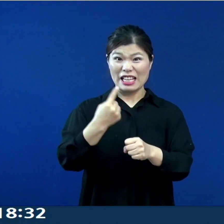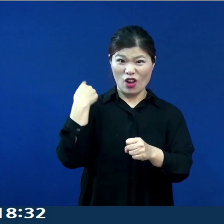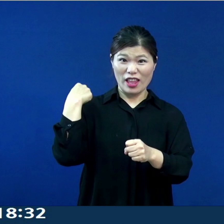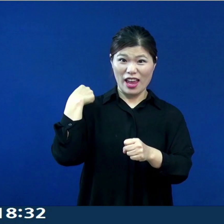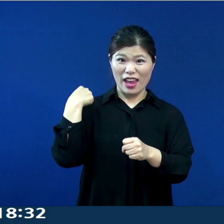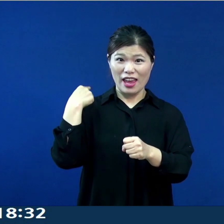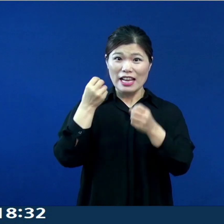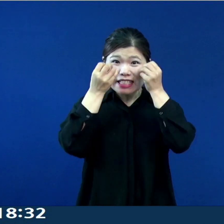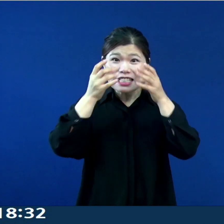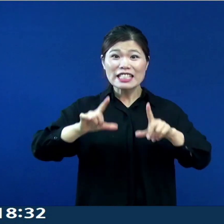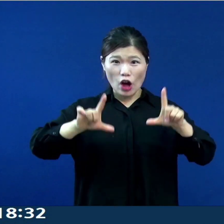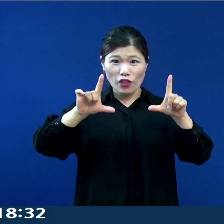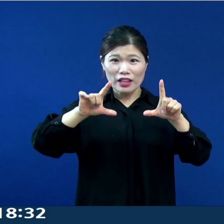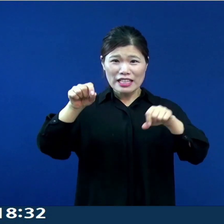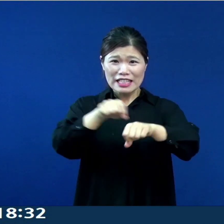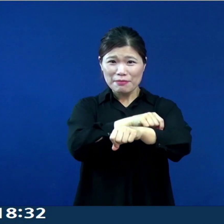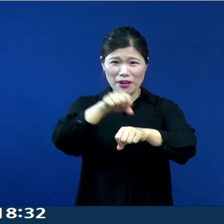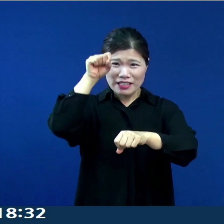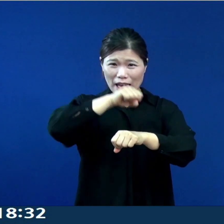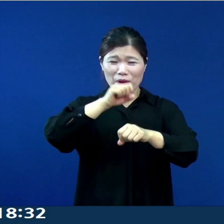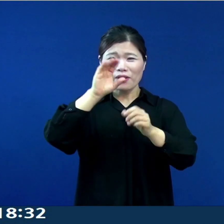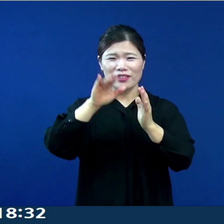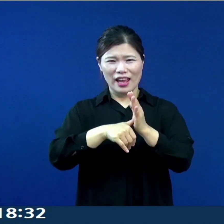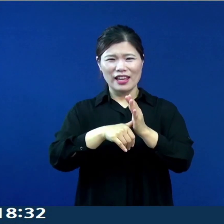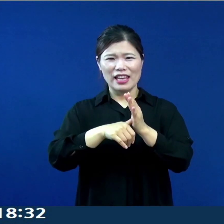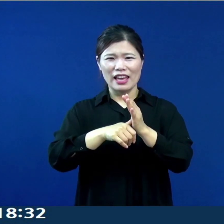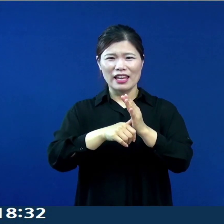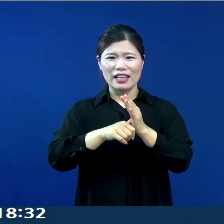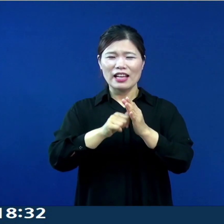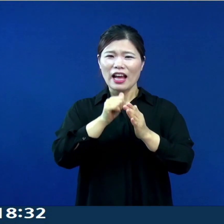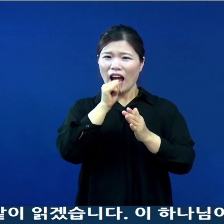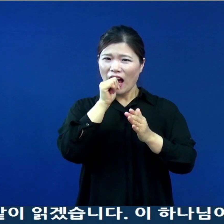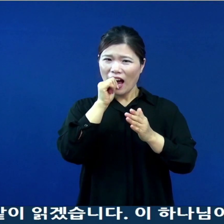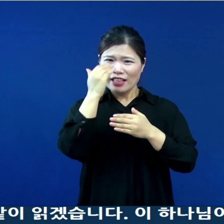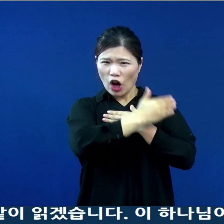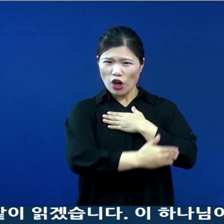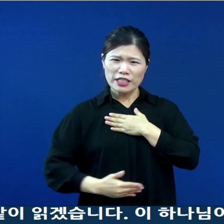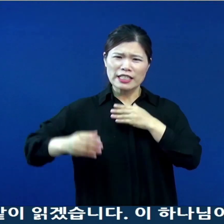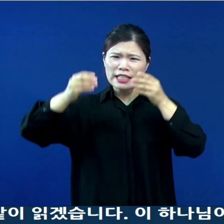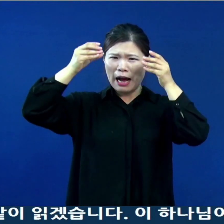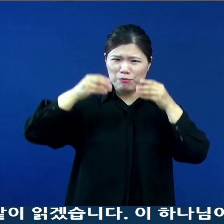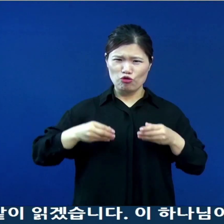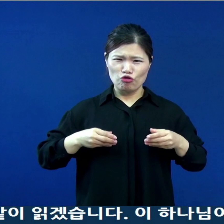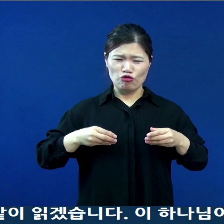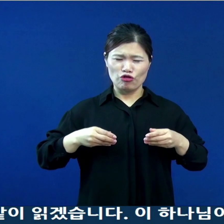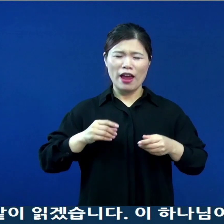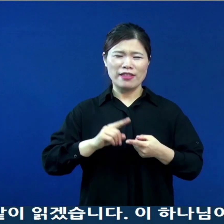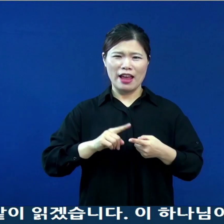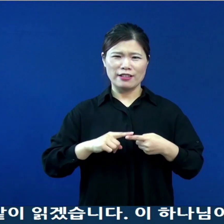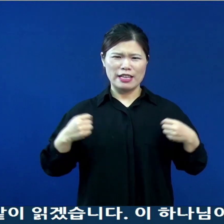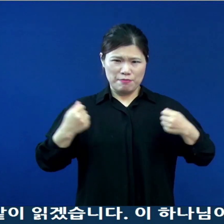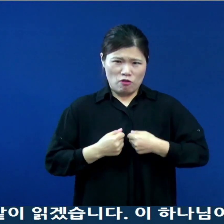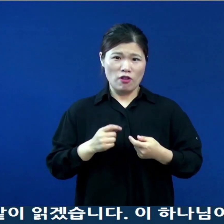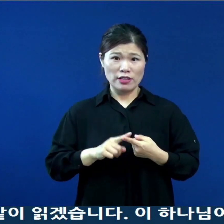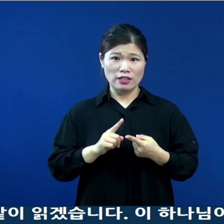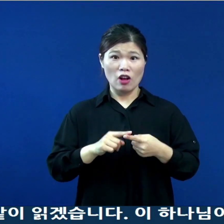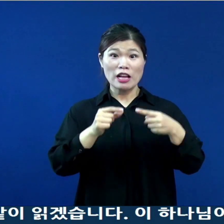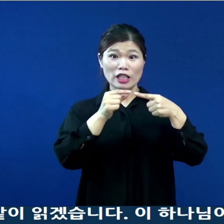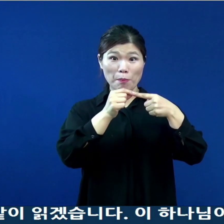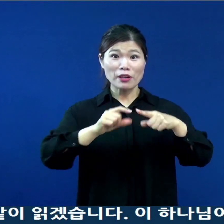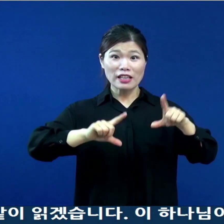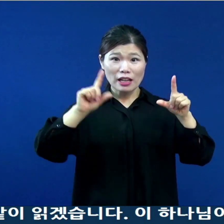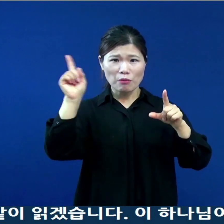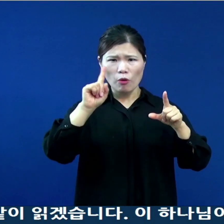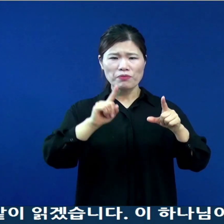연초에 특세 때 전신갑주 했죠. 첫 번째 갑주 뭐였습니까? 진리의 허리띠를 띠고